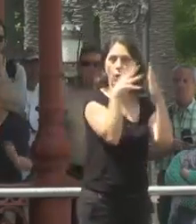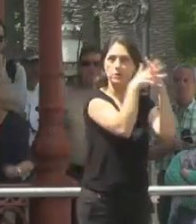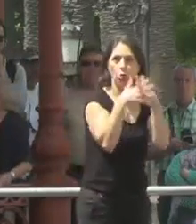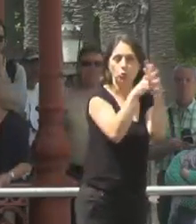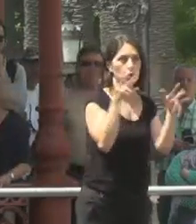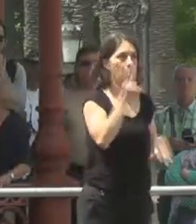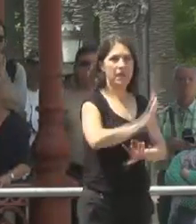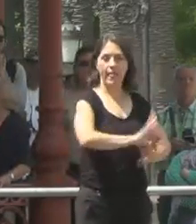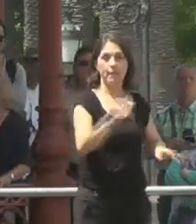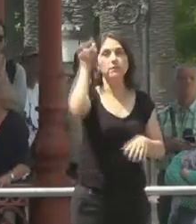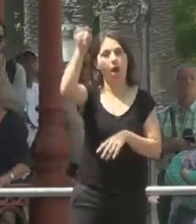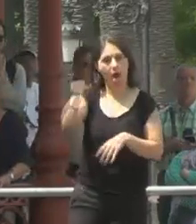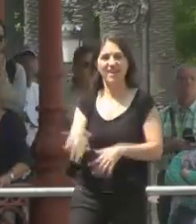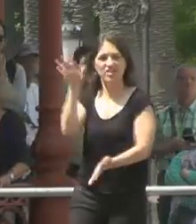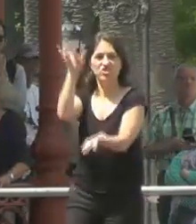con el gobierno de Rajoy.